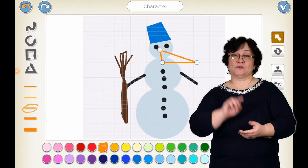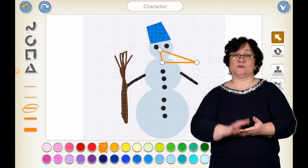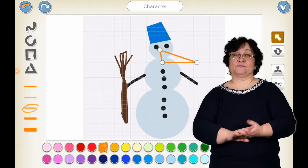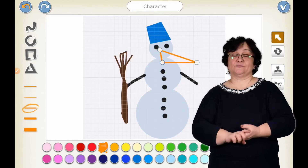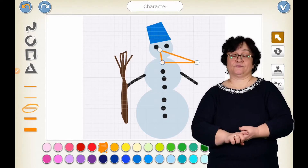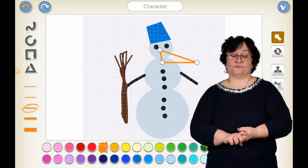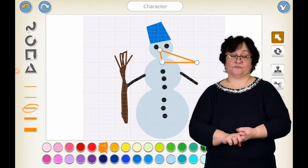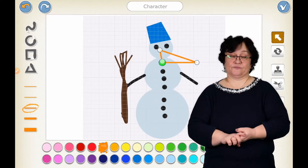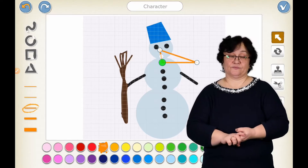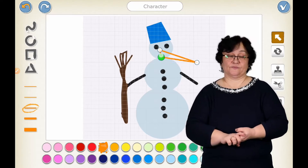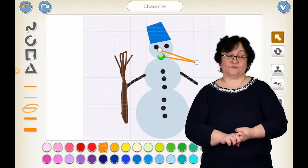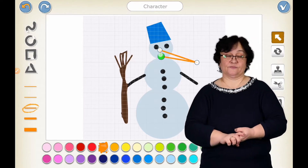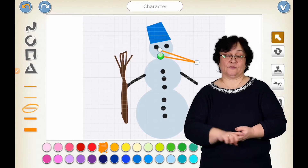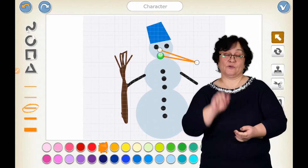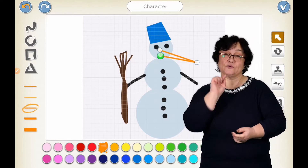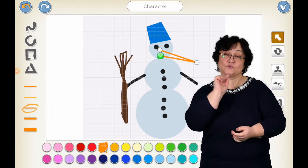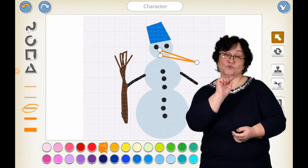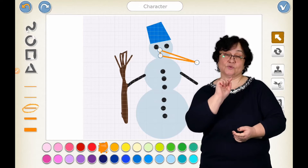Сюди.